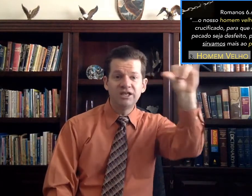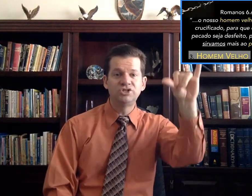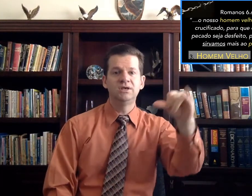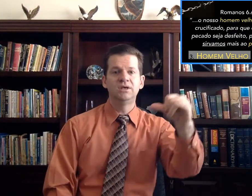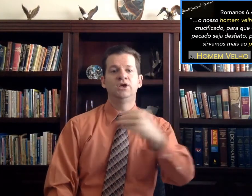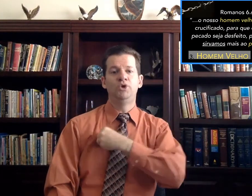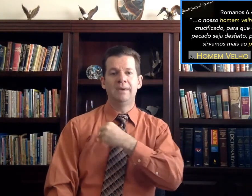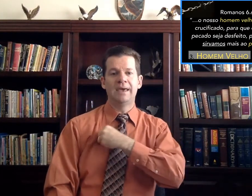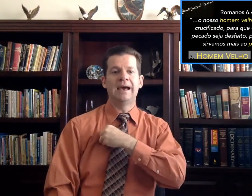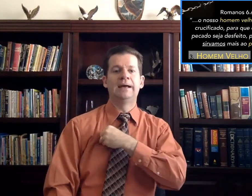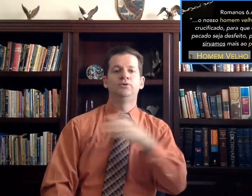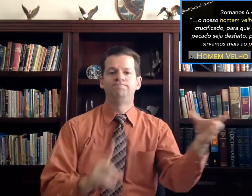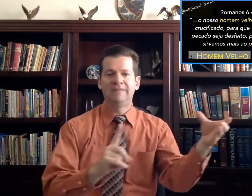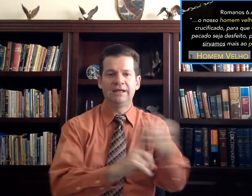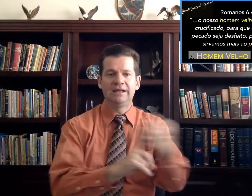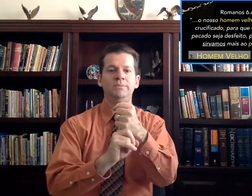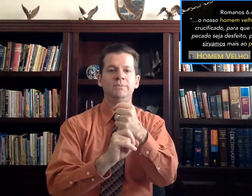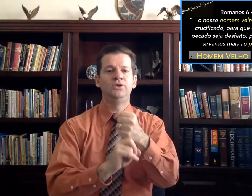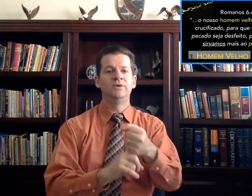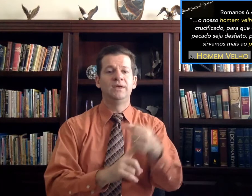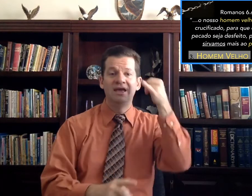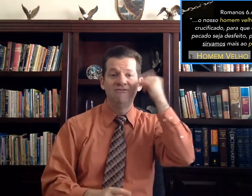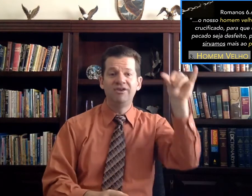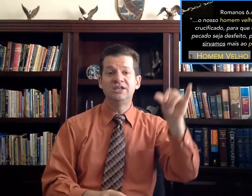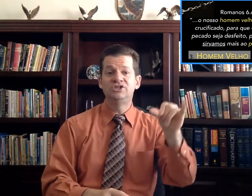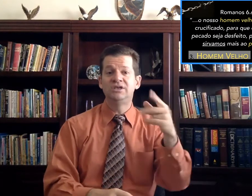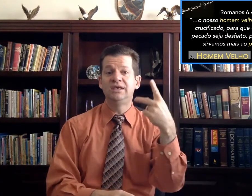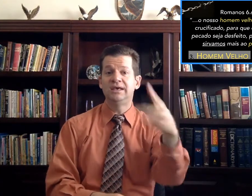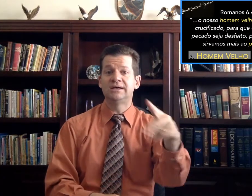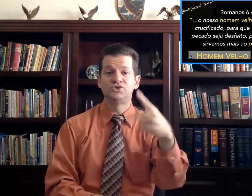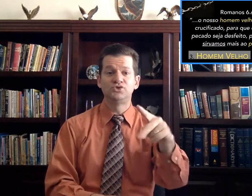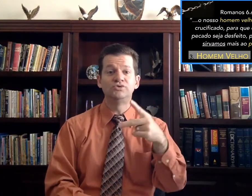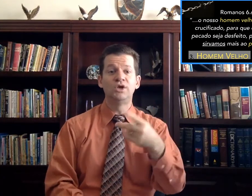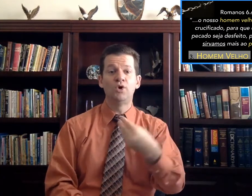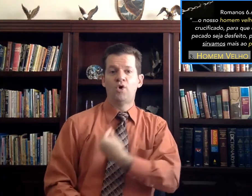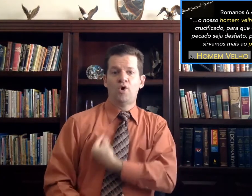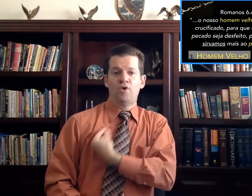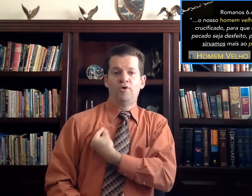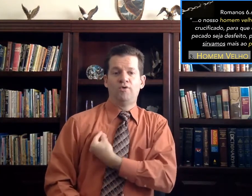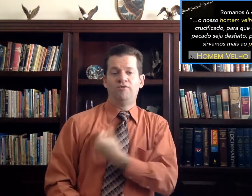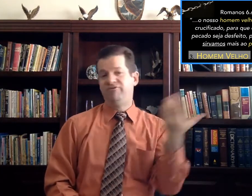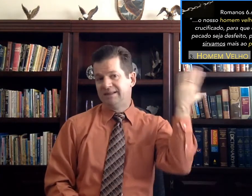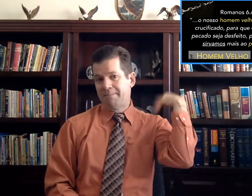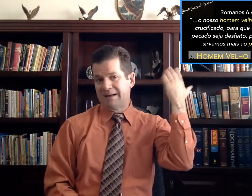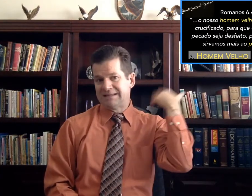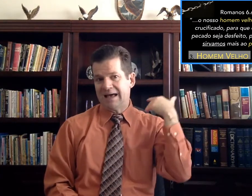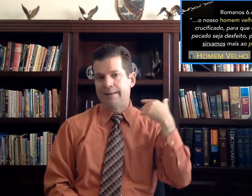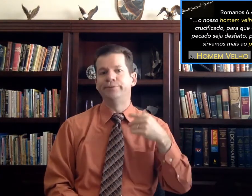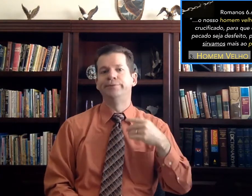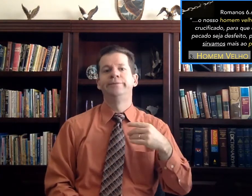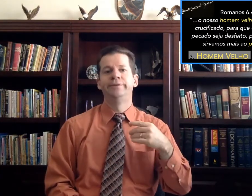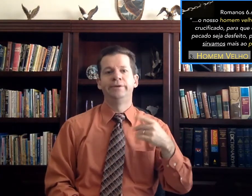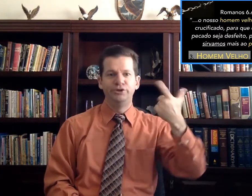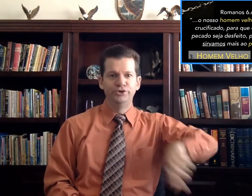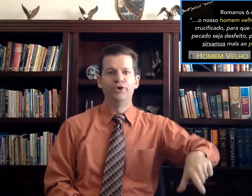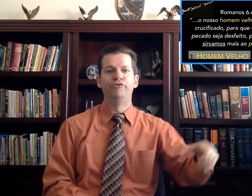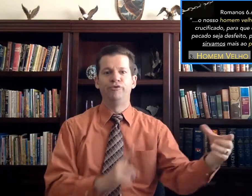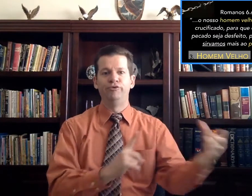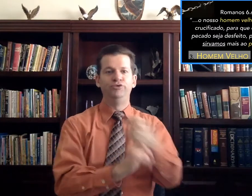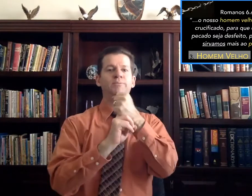Evite que o pecado tenha domínio. Evite que o seu vida passado, de novo,